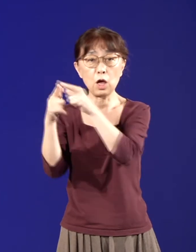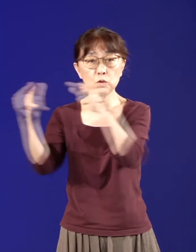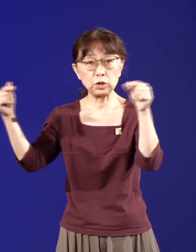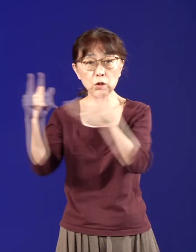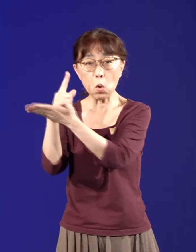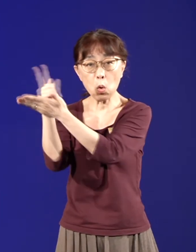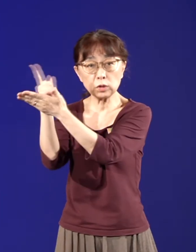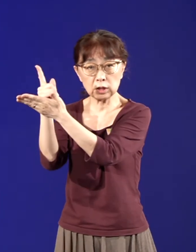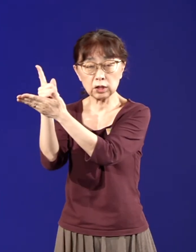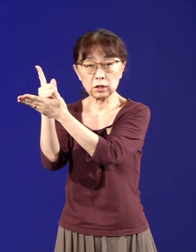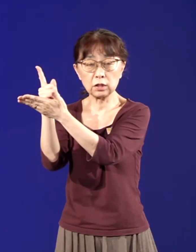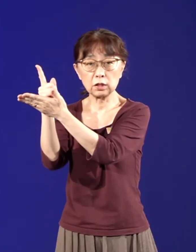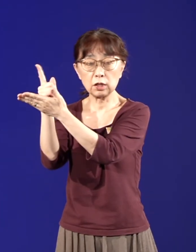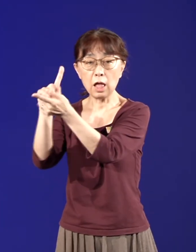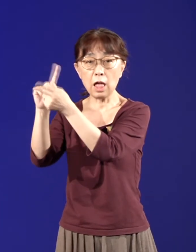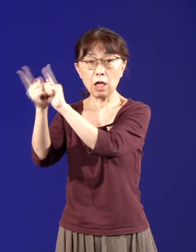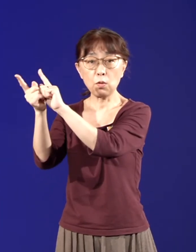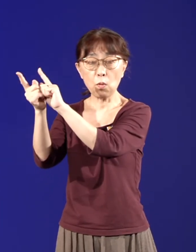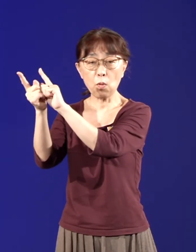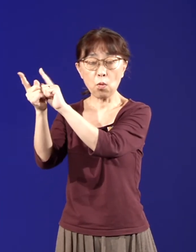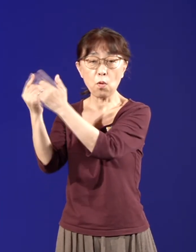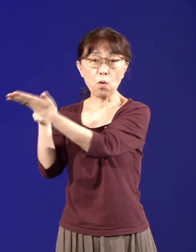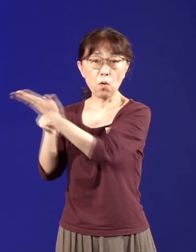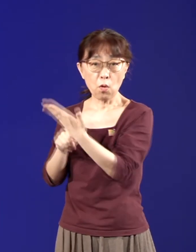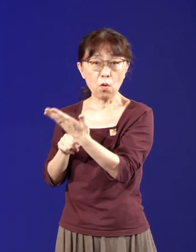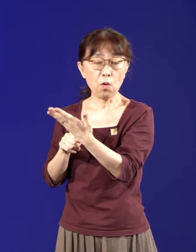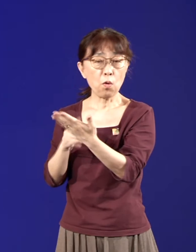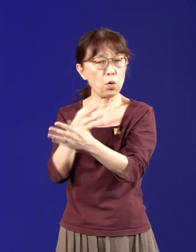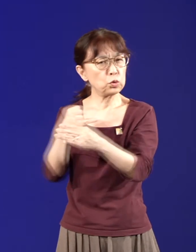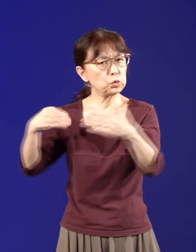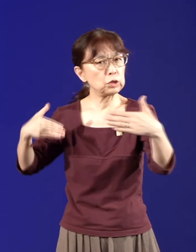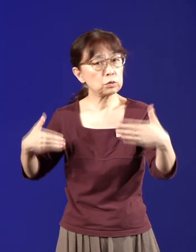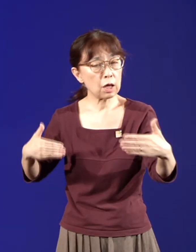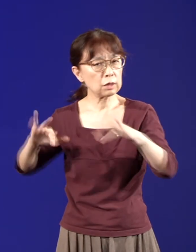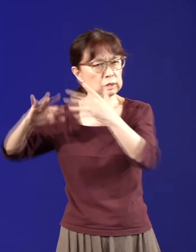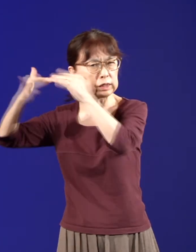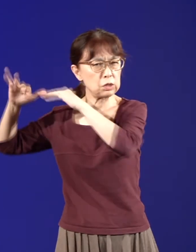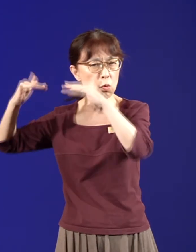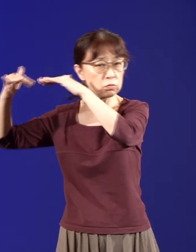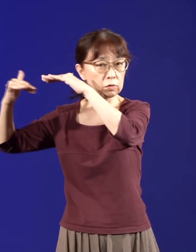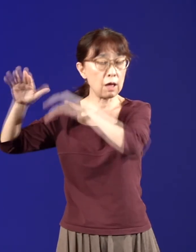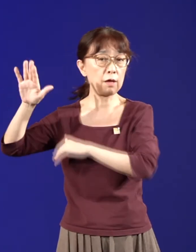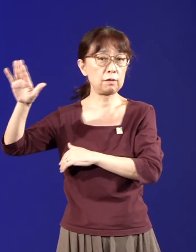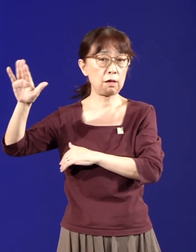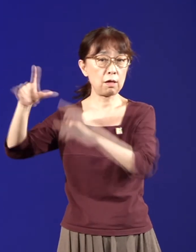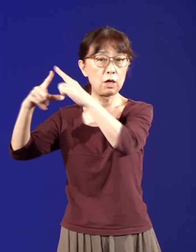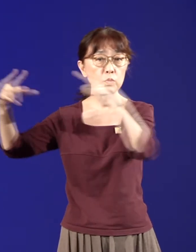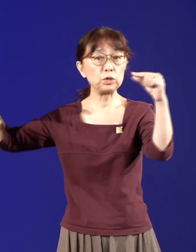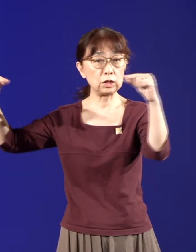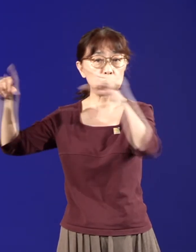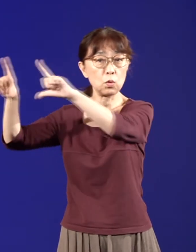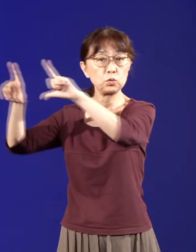針変更というようなことで、少しここ数日、議論があったようでありますけれども、国からの通